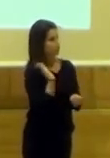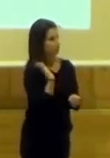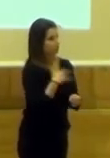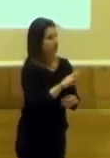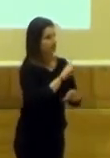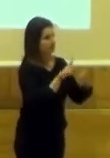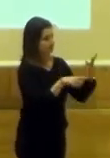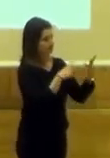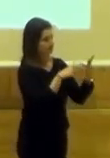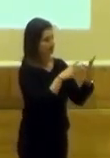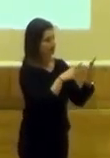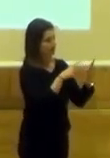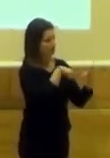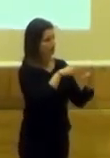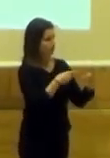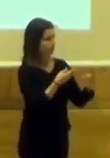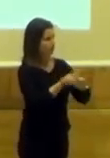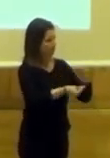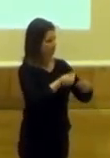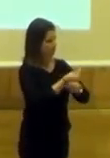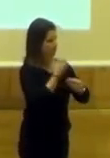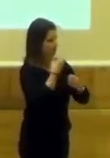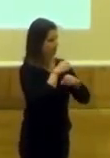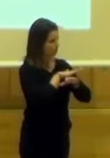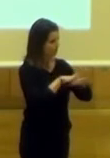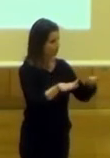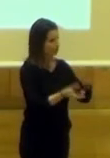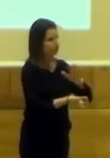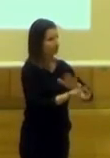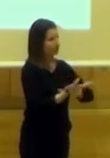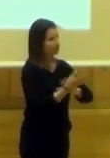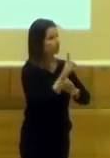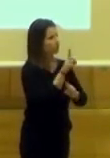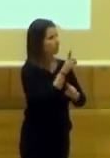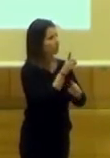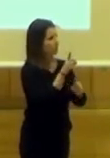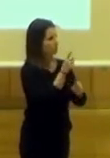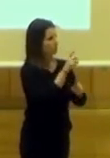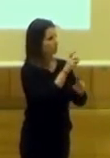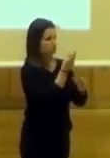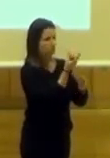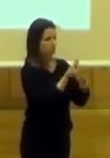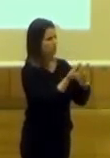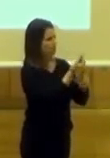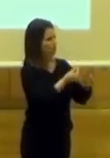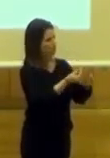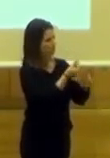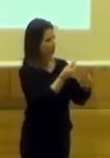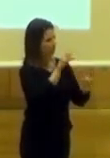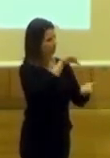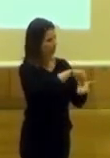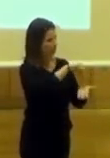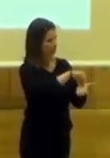la tercera de nuestras acciones de divulgación es la creación de un monográfico sobre la ciudad,